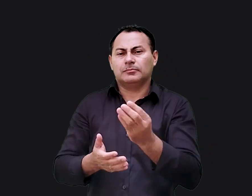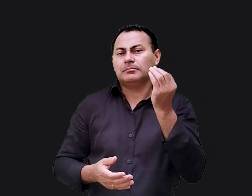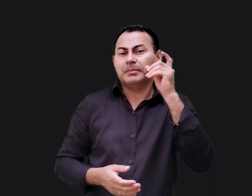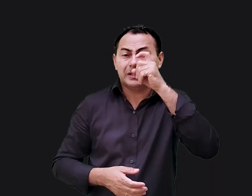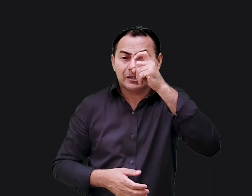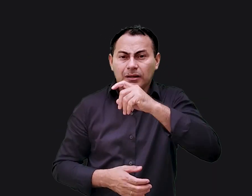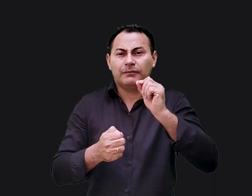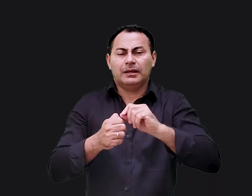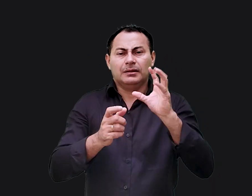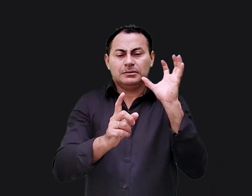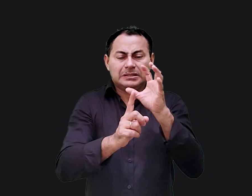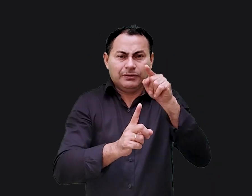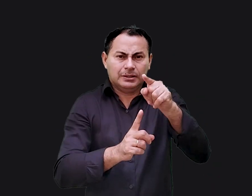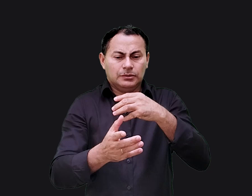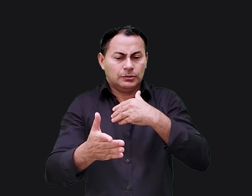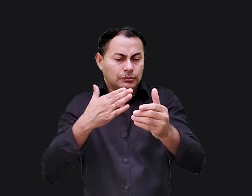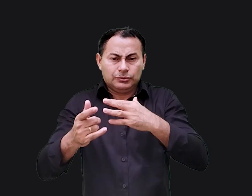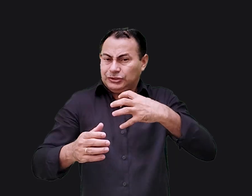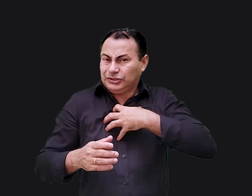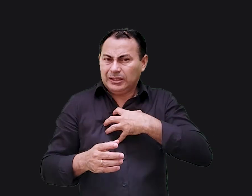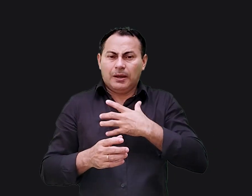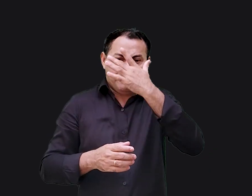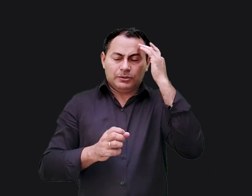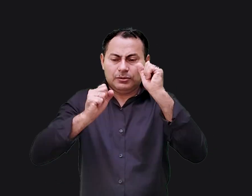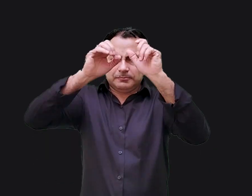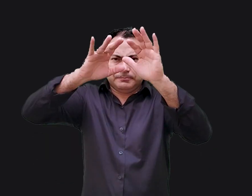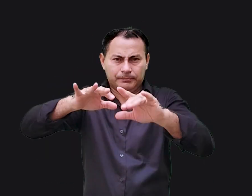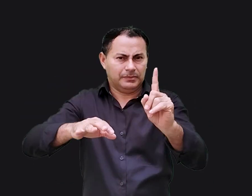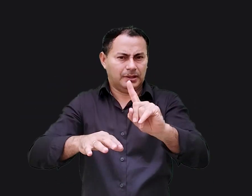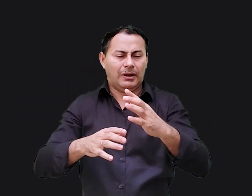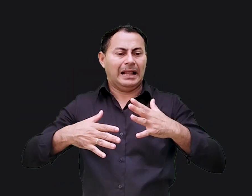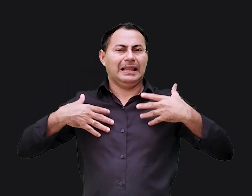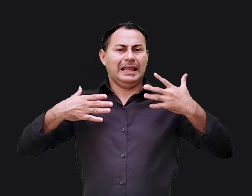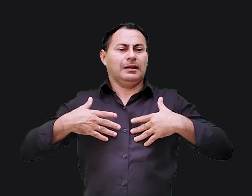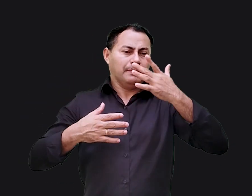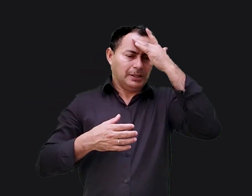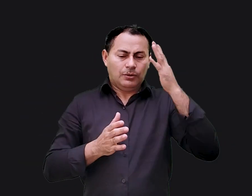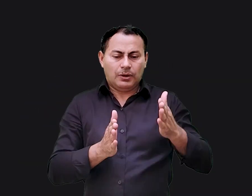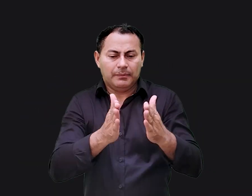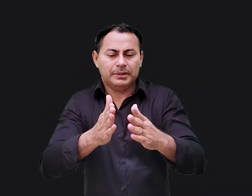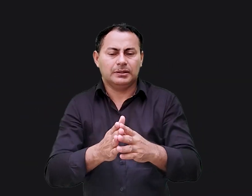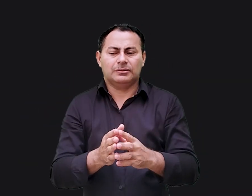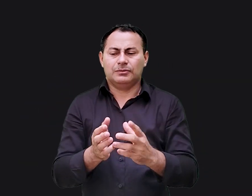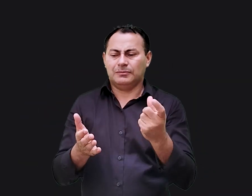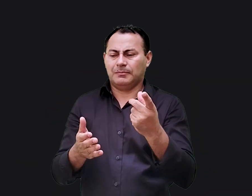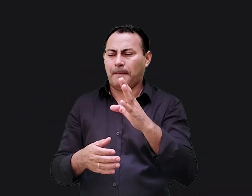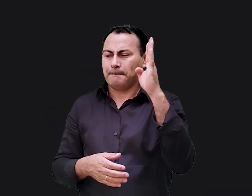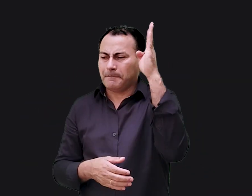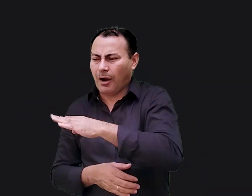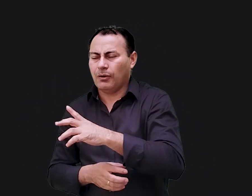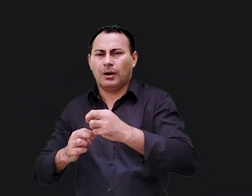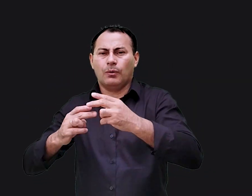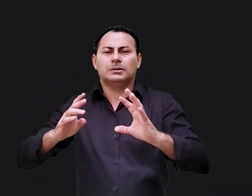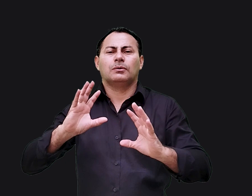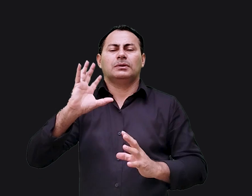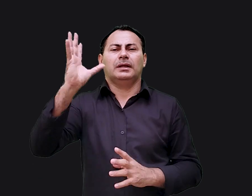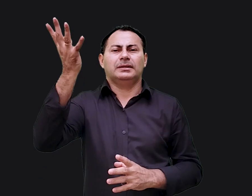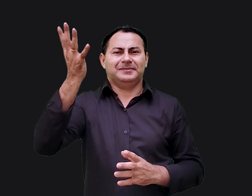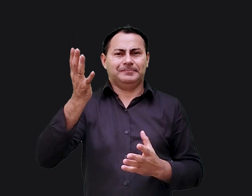mentira. Ele vai tentar convencer você de todas as maneiras de que o homem abençoado não é alegre e que o caminho do transgressor é onde as coisas